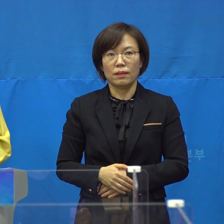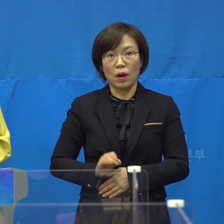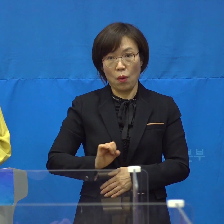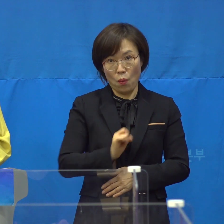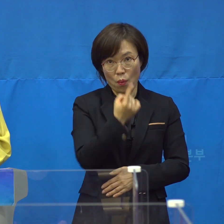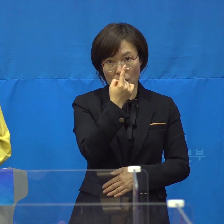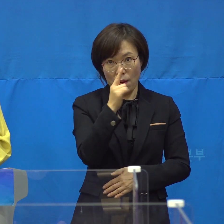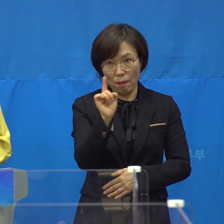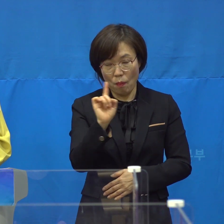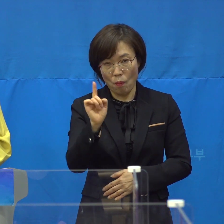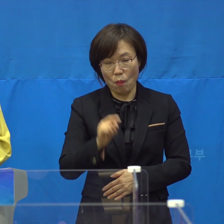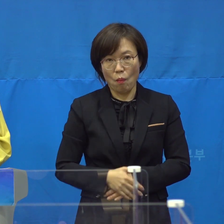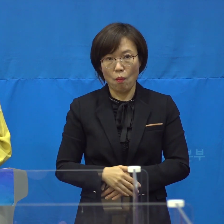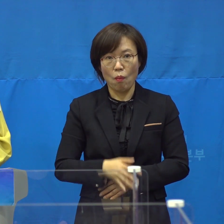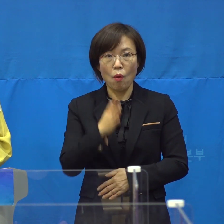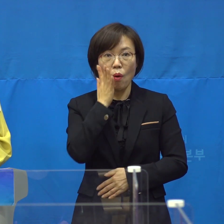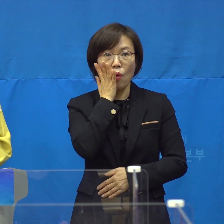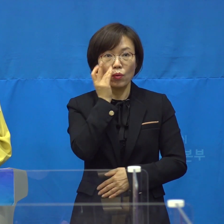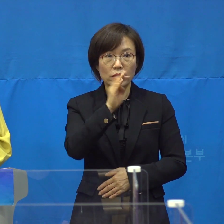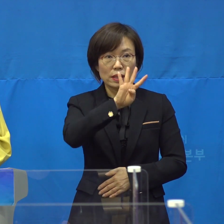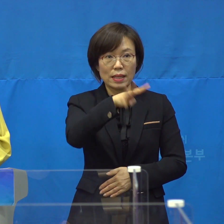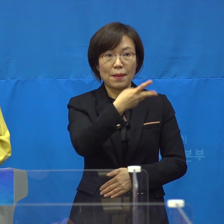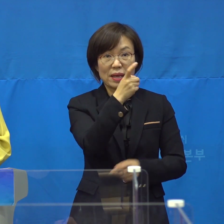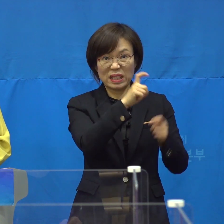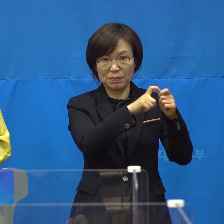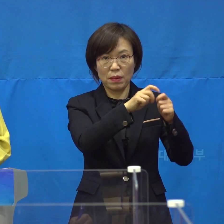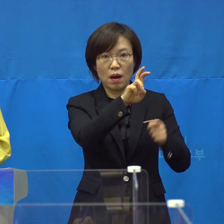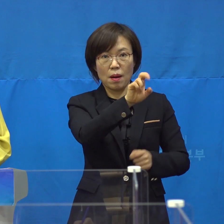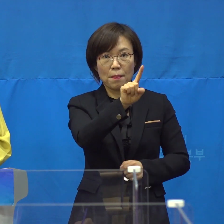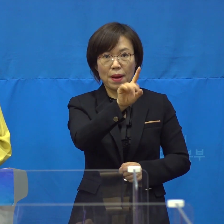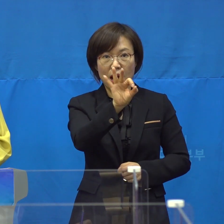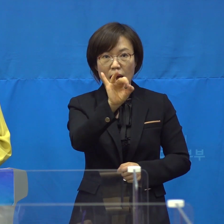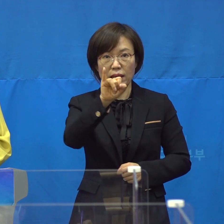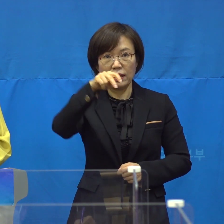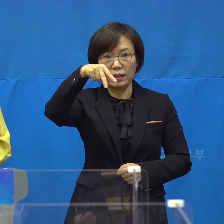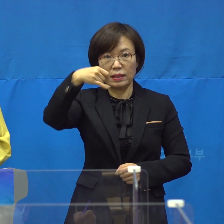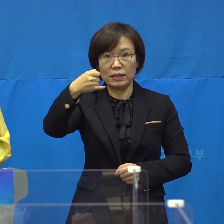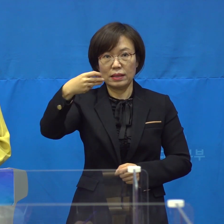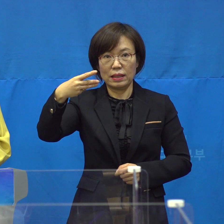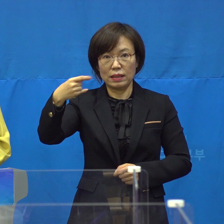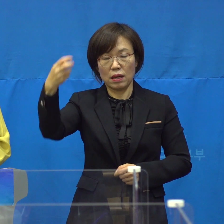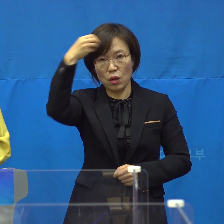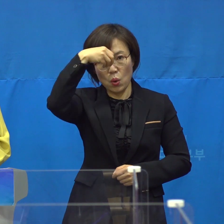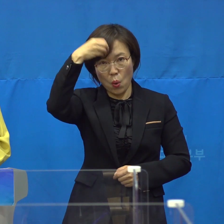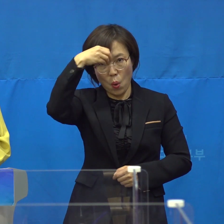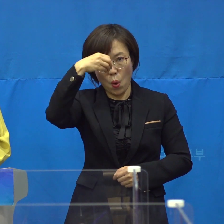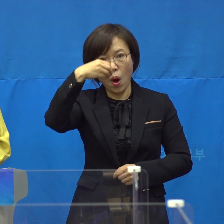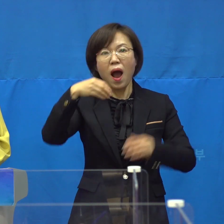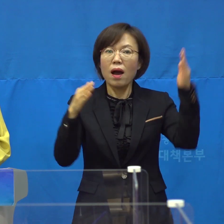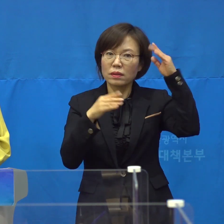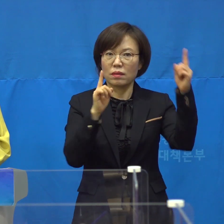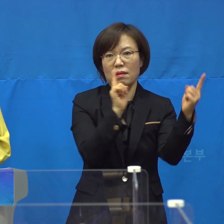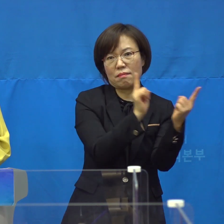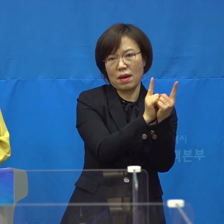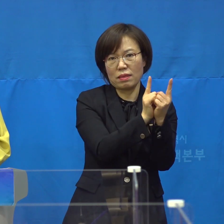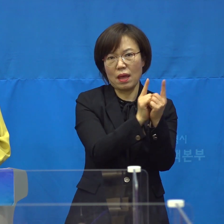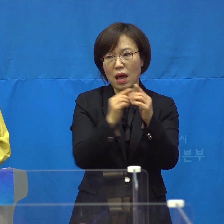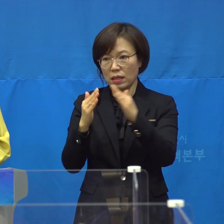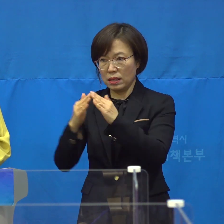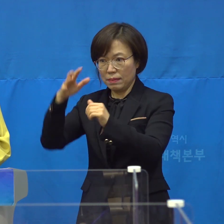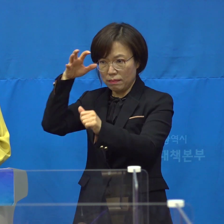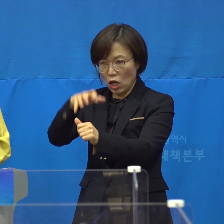발생 경위는 울산 410번 마이스터고 학생이었습니다. 의 접촉자로 자가격리